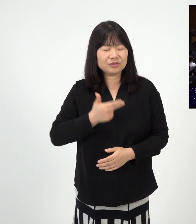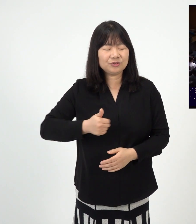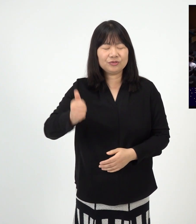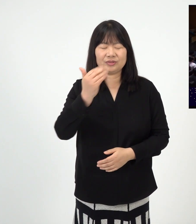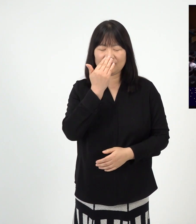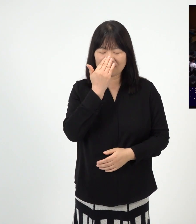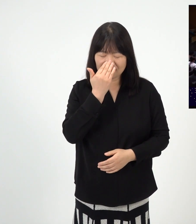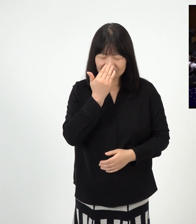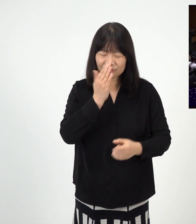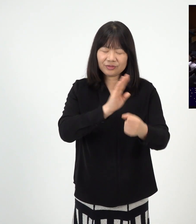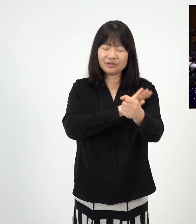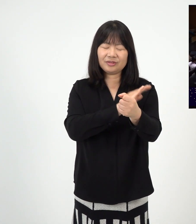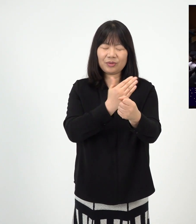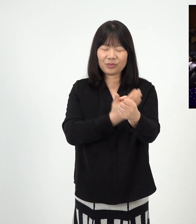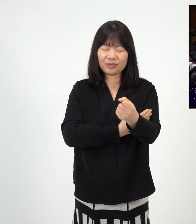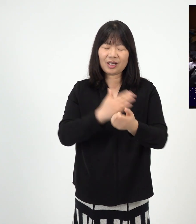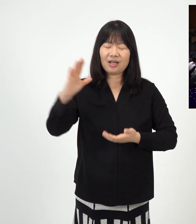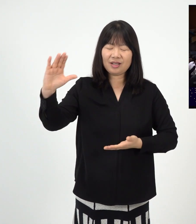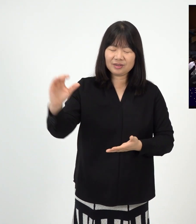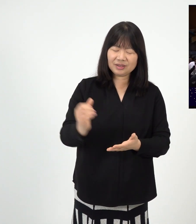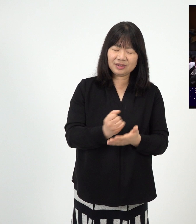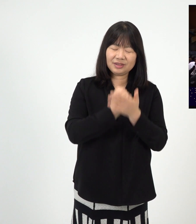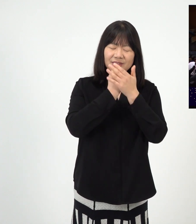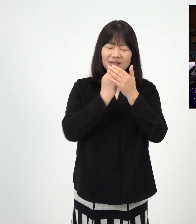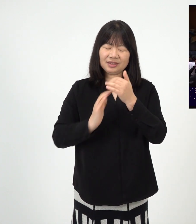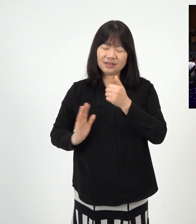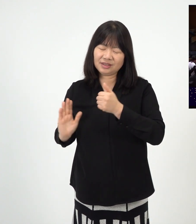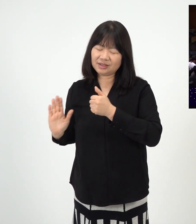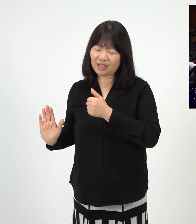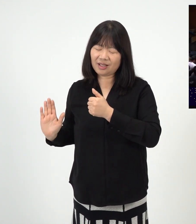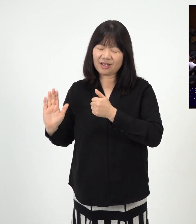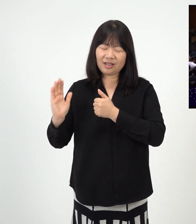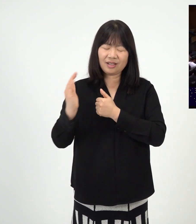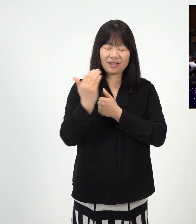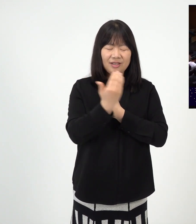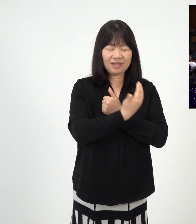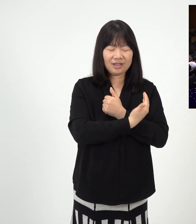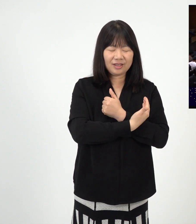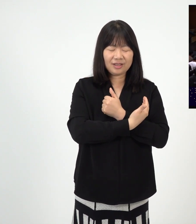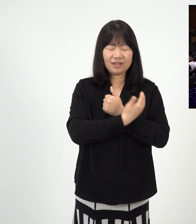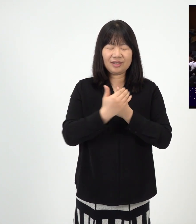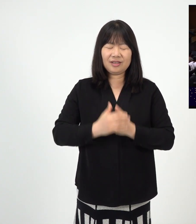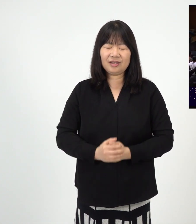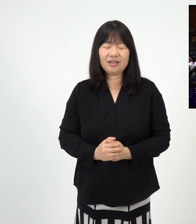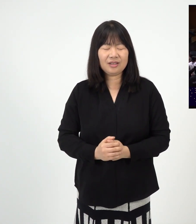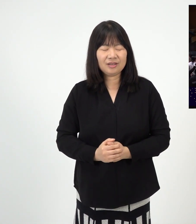선한 능력으로 하시네.